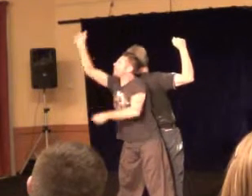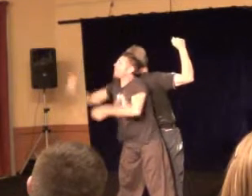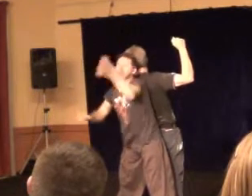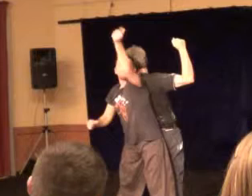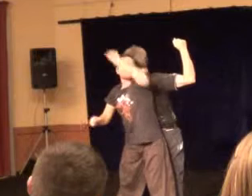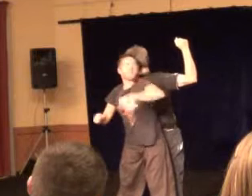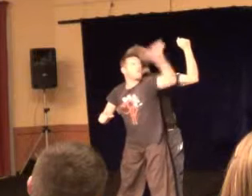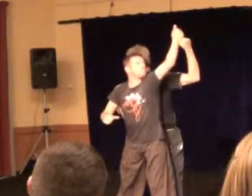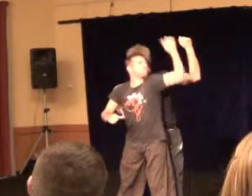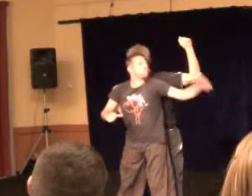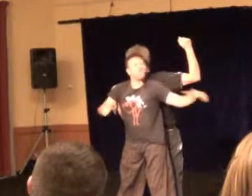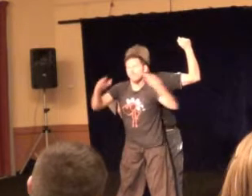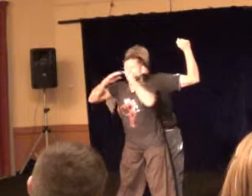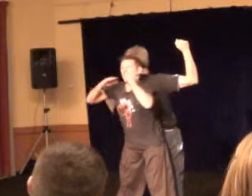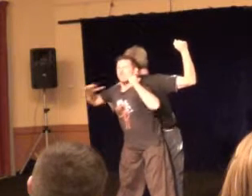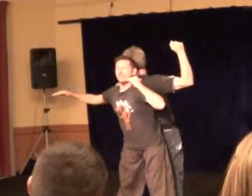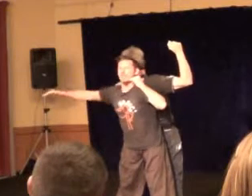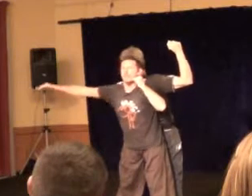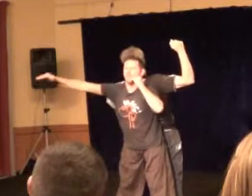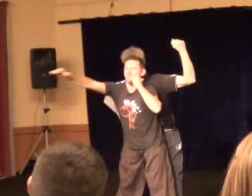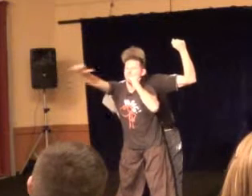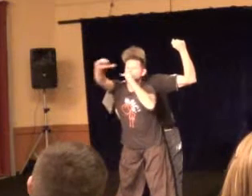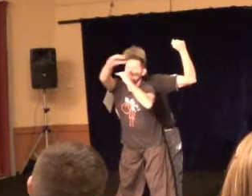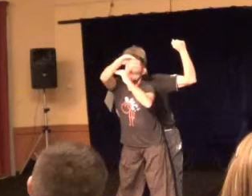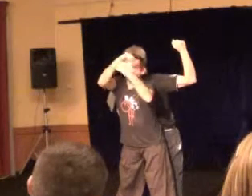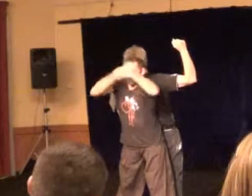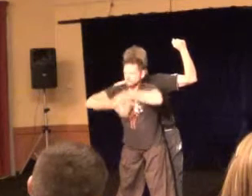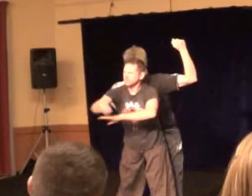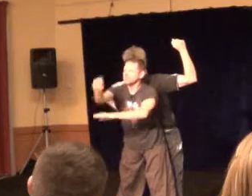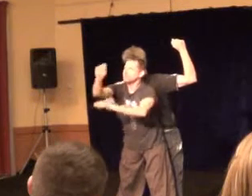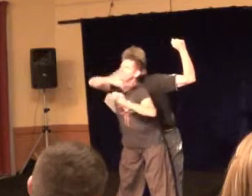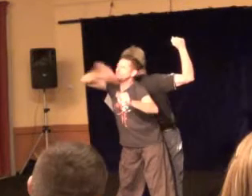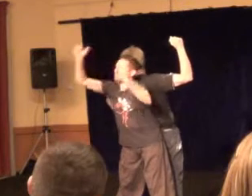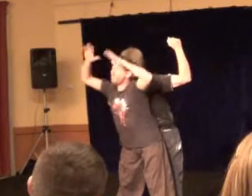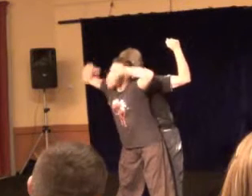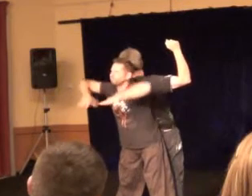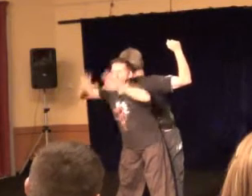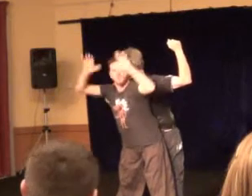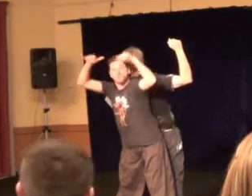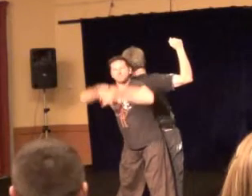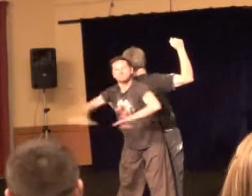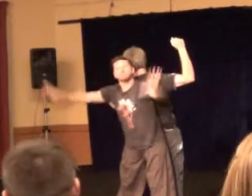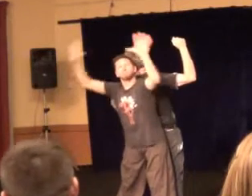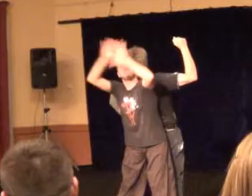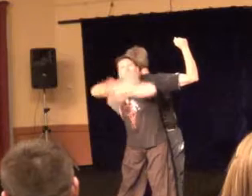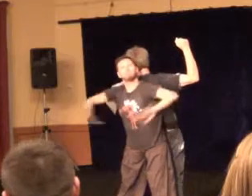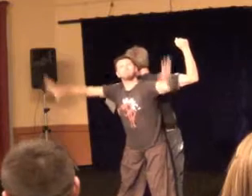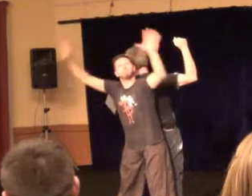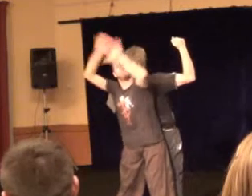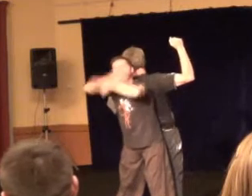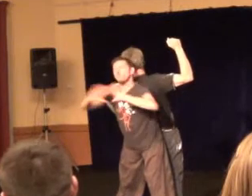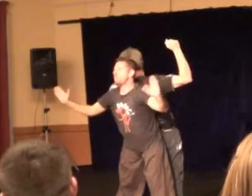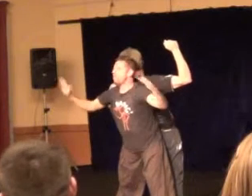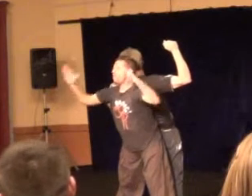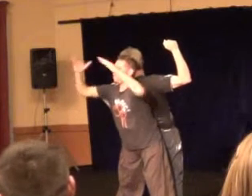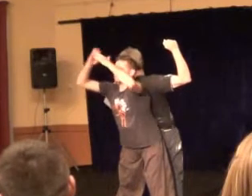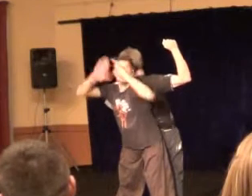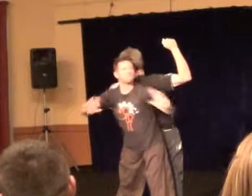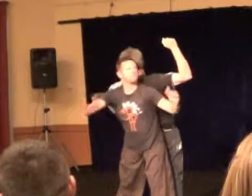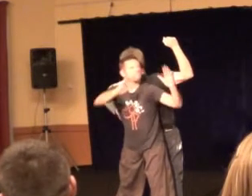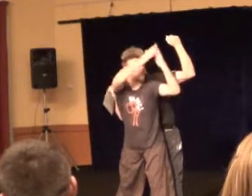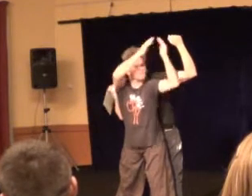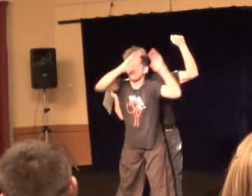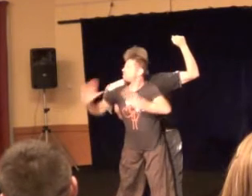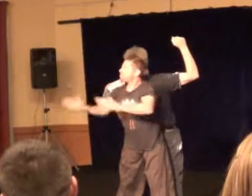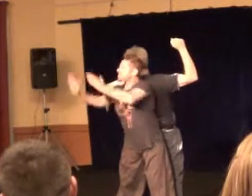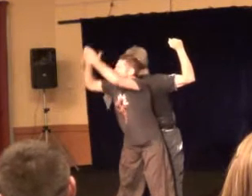de derrière l'horizon, de derrière les premières vagues, de derrière le rideau de brume, de derrière les barrières de montagne, de derrière le